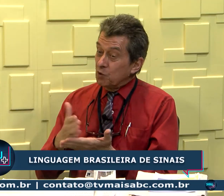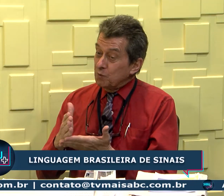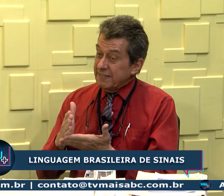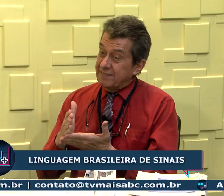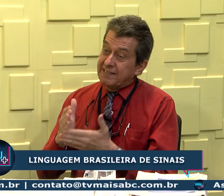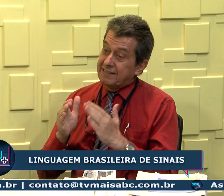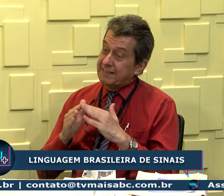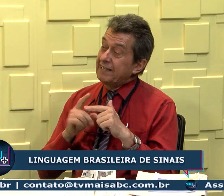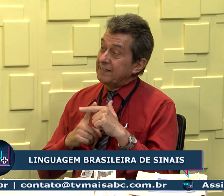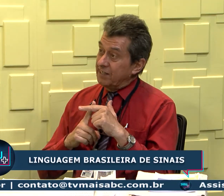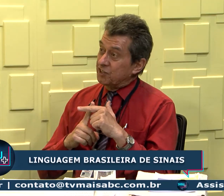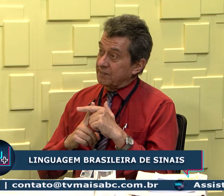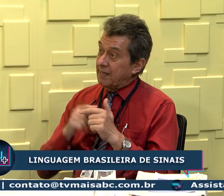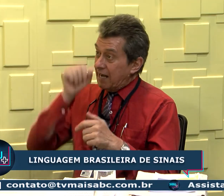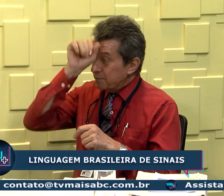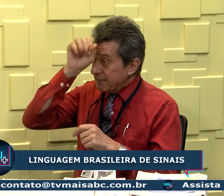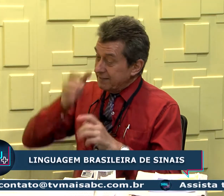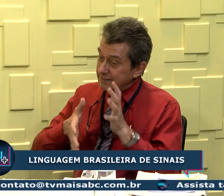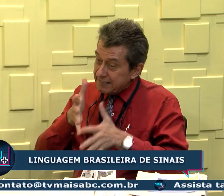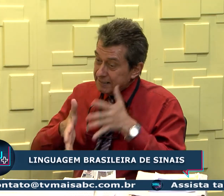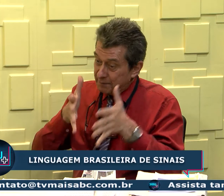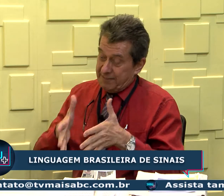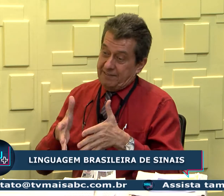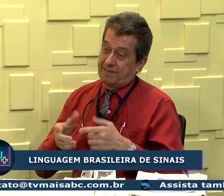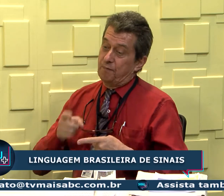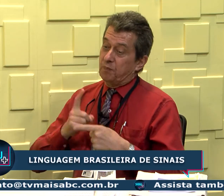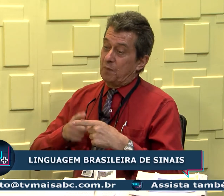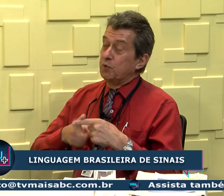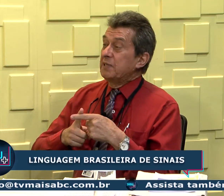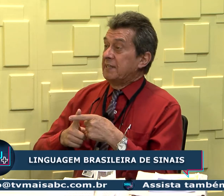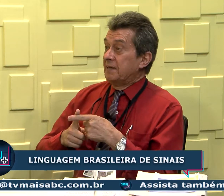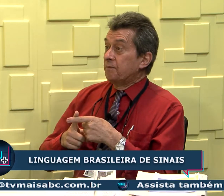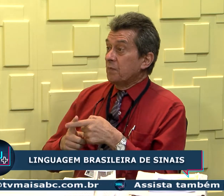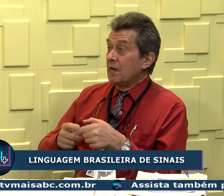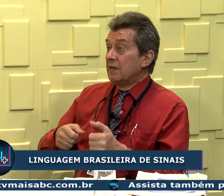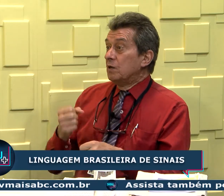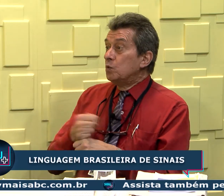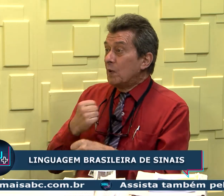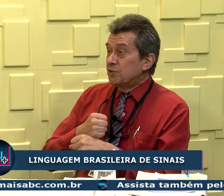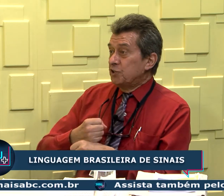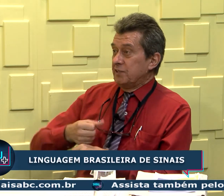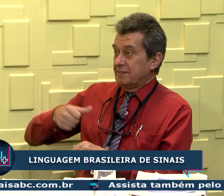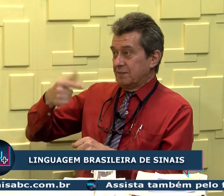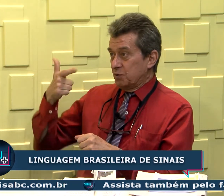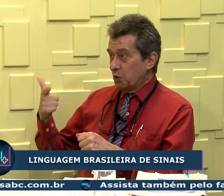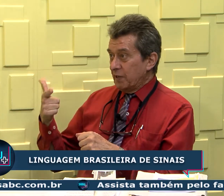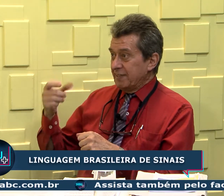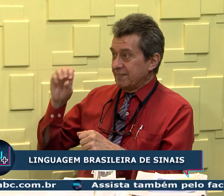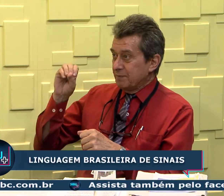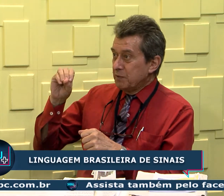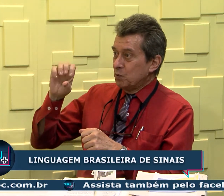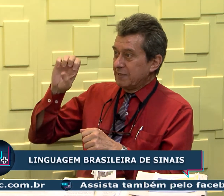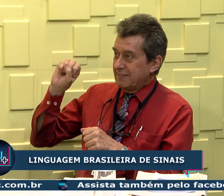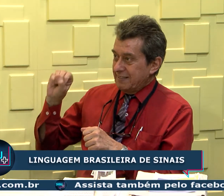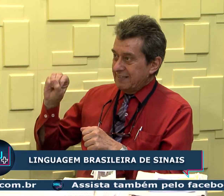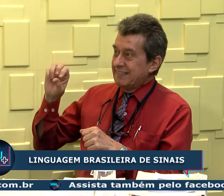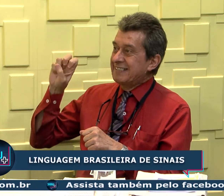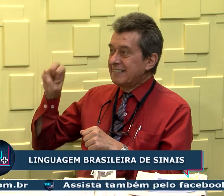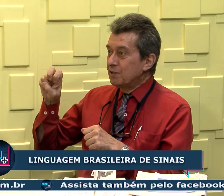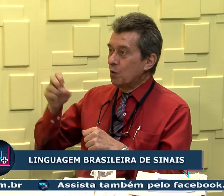comecei na igreja está a aprender libras porque no ano de 2005